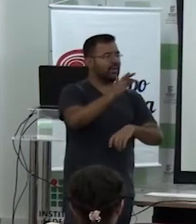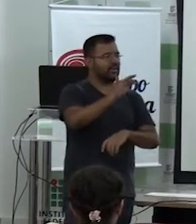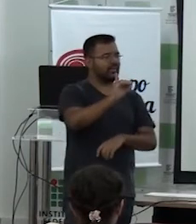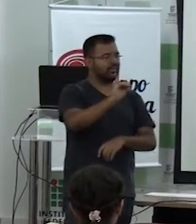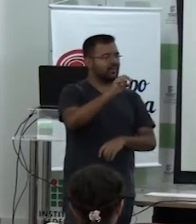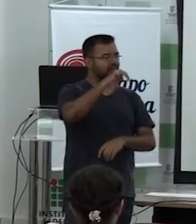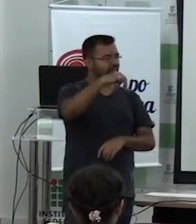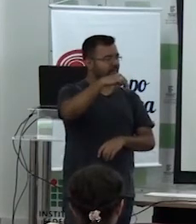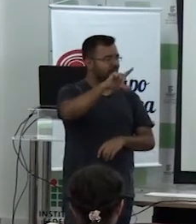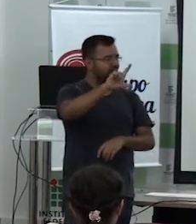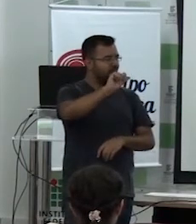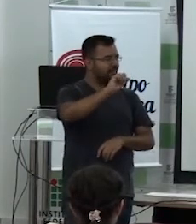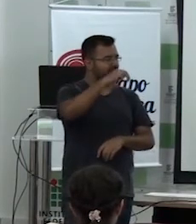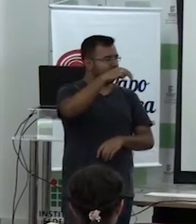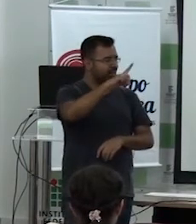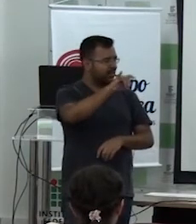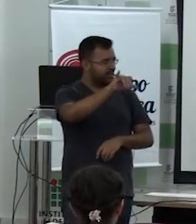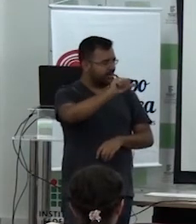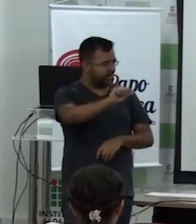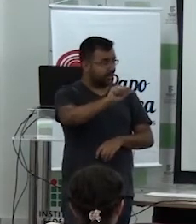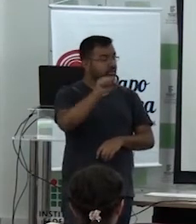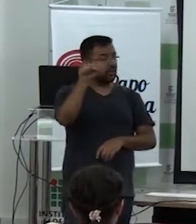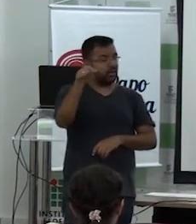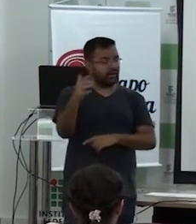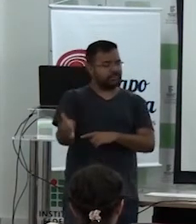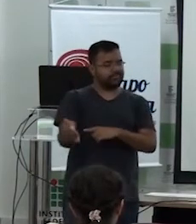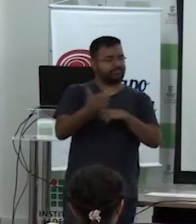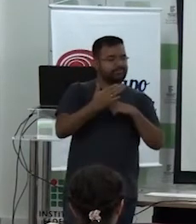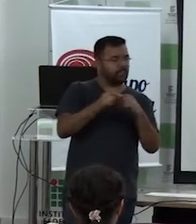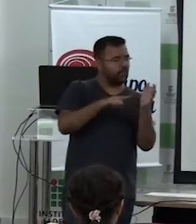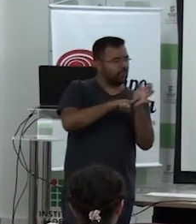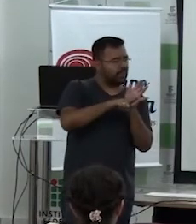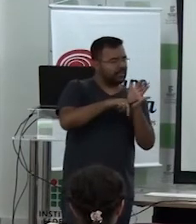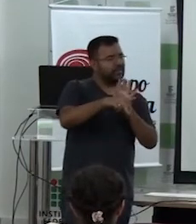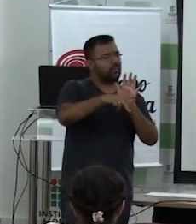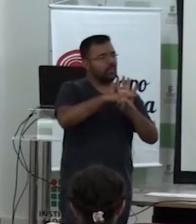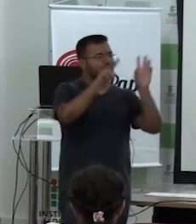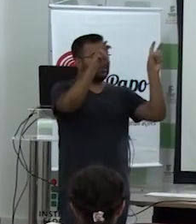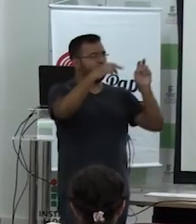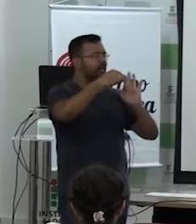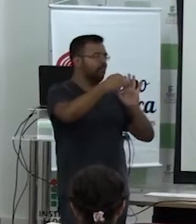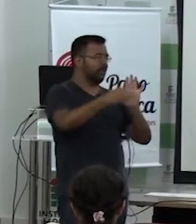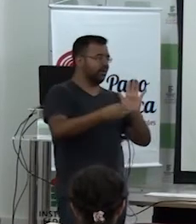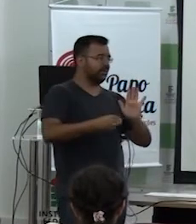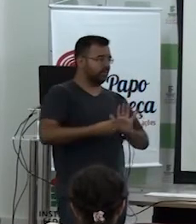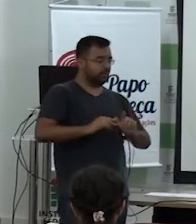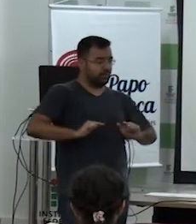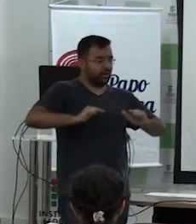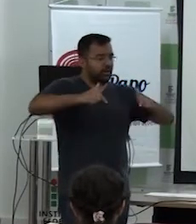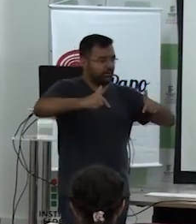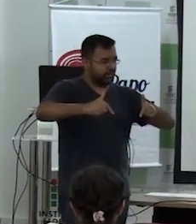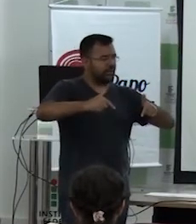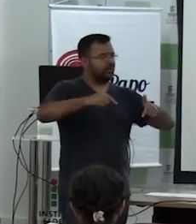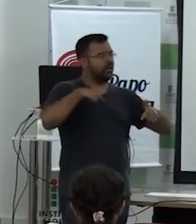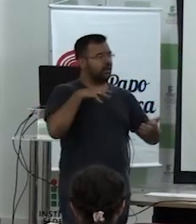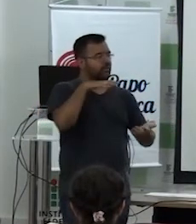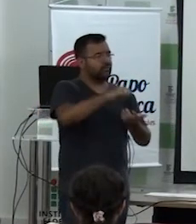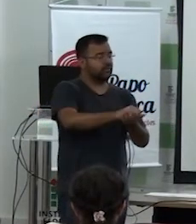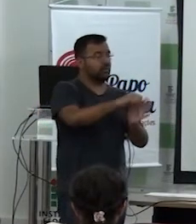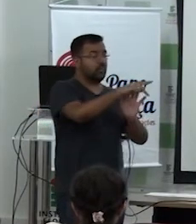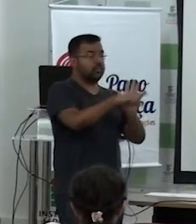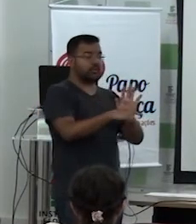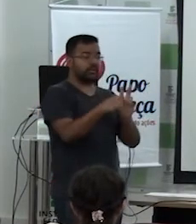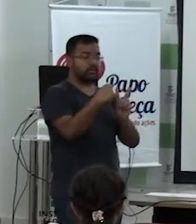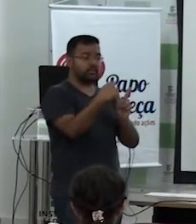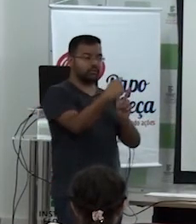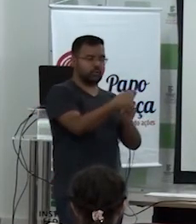gente e está contribuindo também para o negócio, para as melhorias das ativas. Então, dois projetos que ela cadastrou nesse ano, que foram